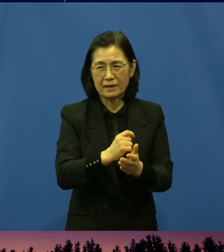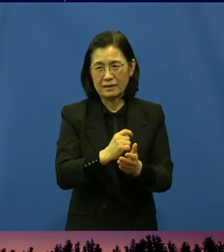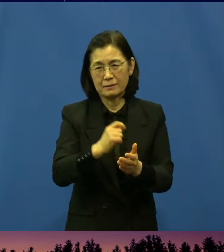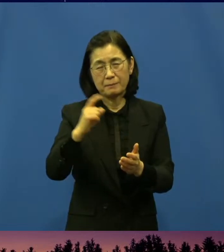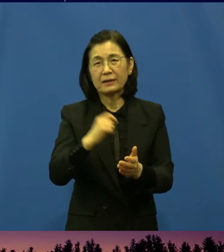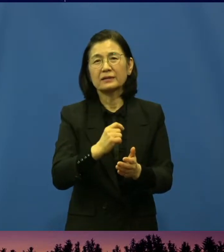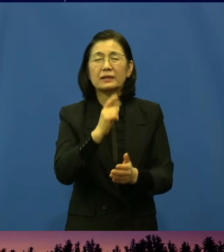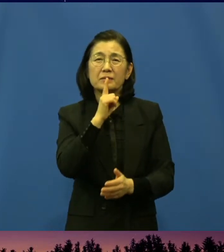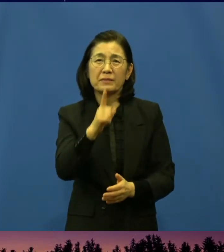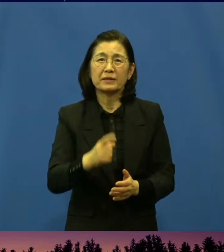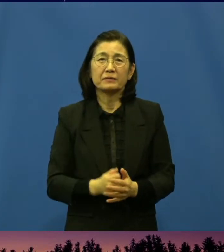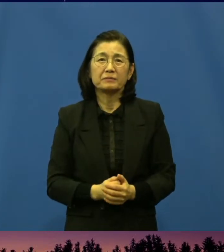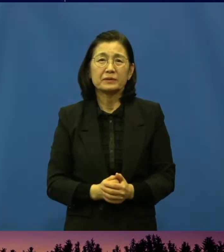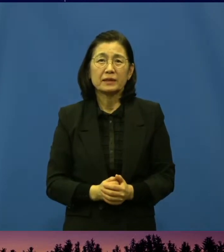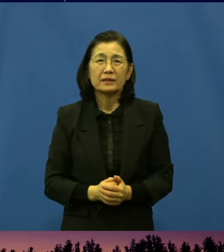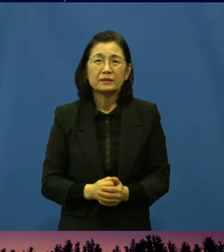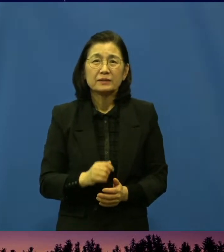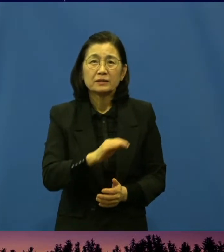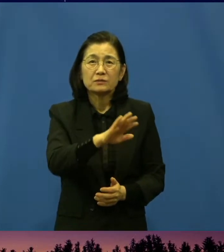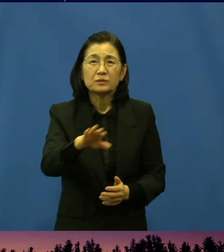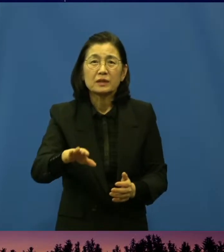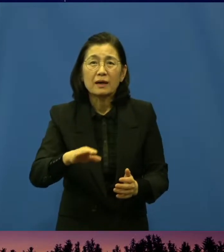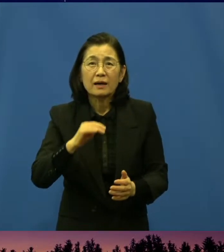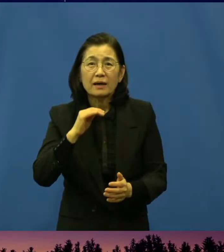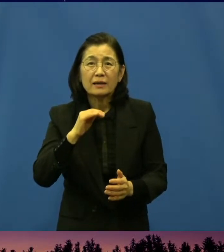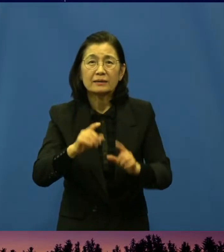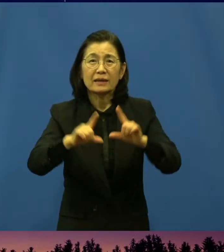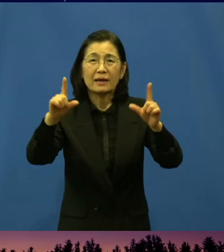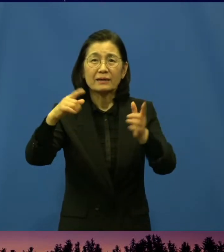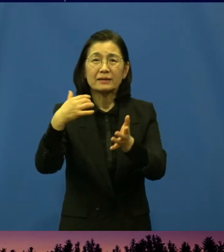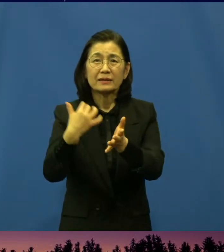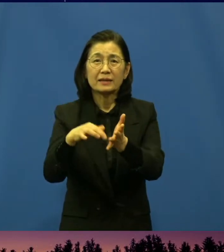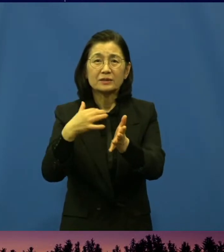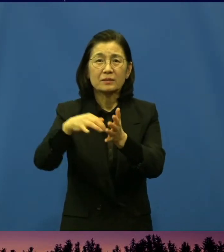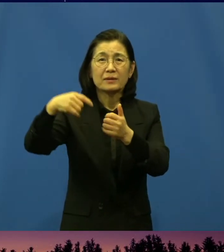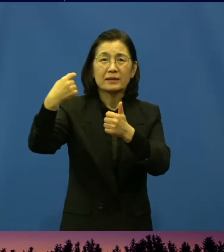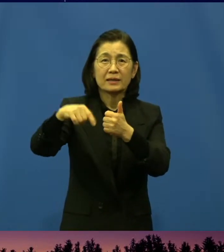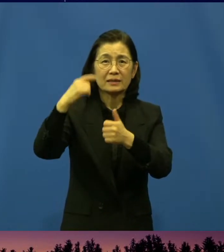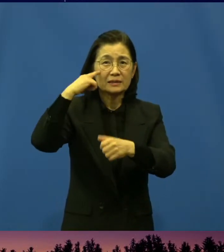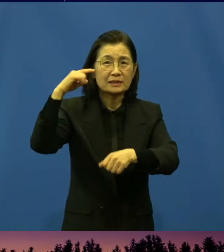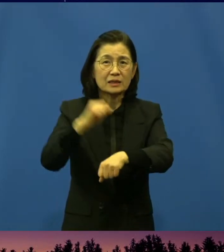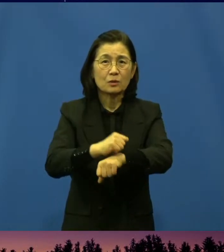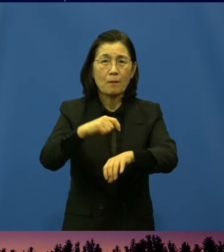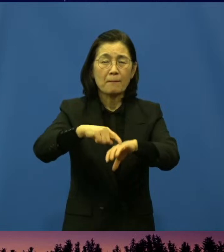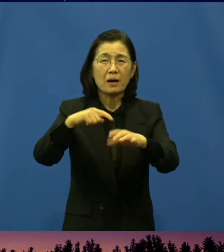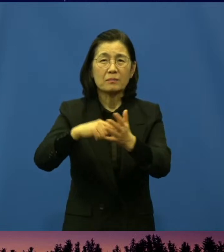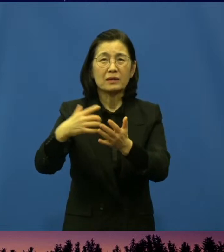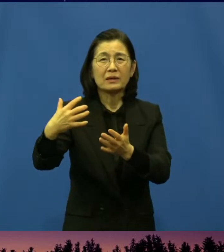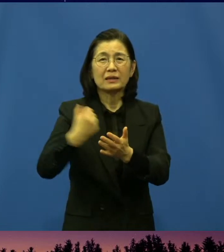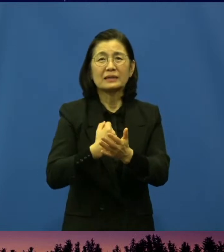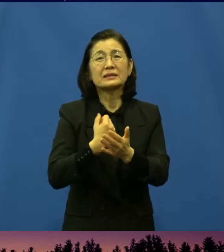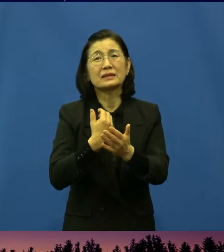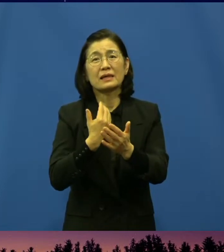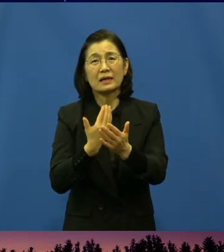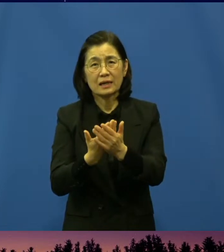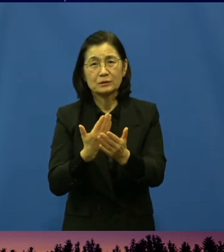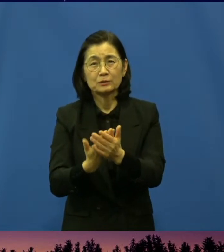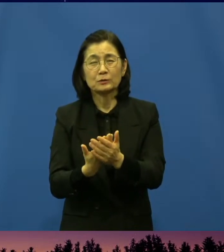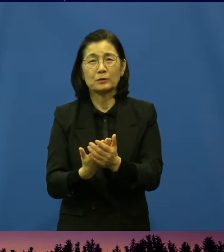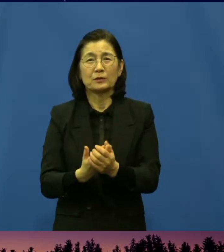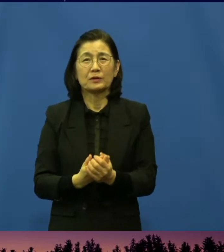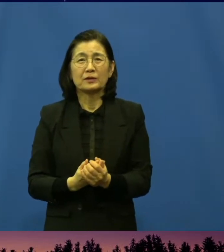얘기하죠. 우리에게 우리 날 계수함을 가르치사 지혜로운 마음을 얻게 하옵소서. 우리